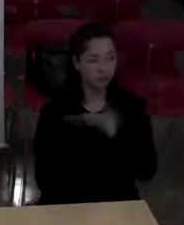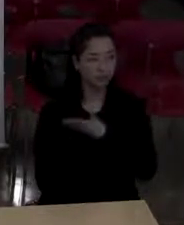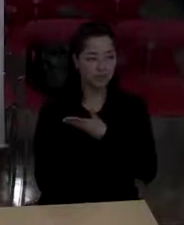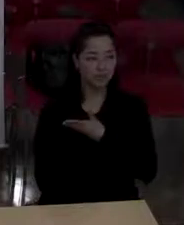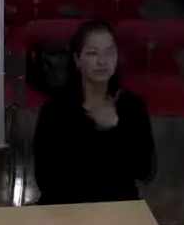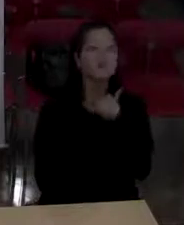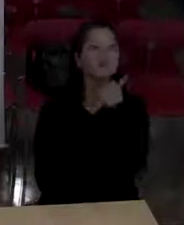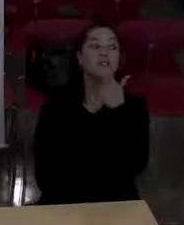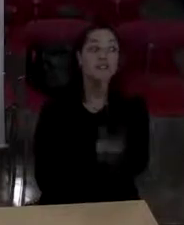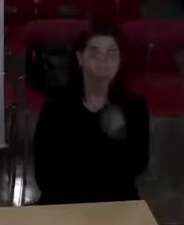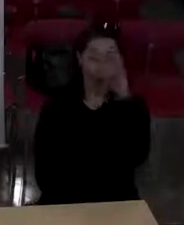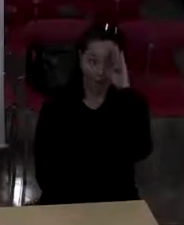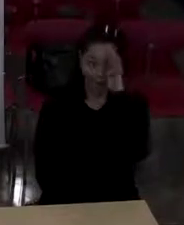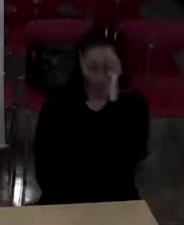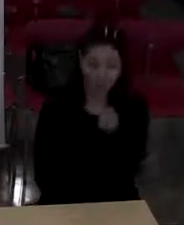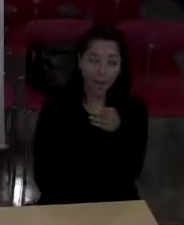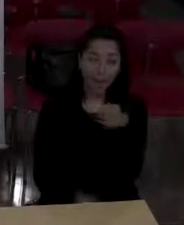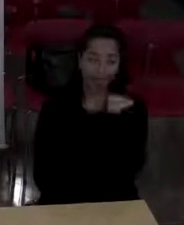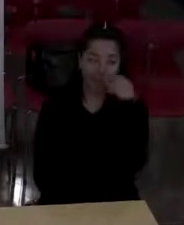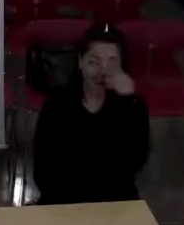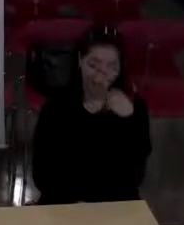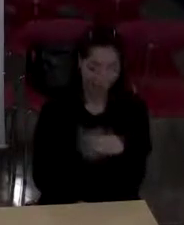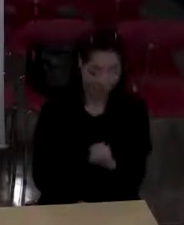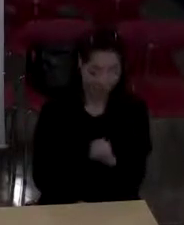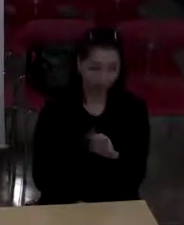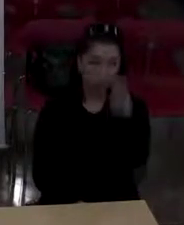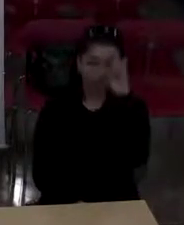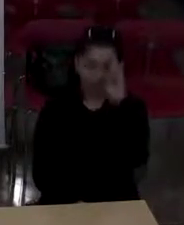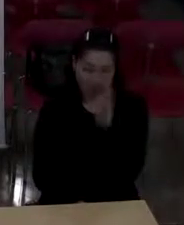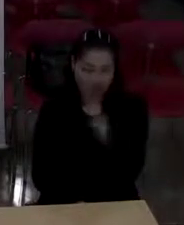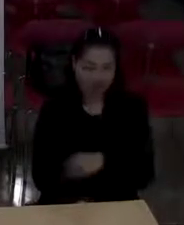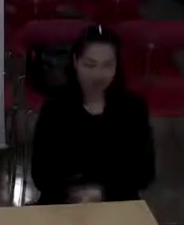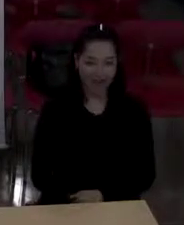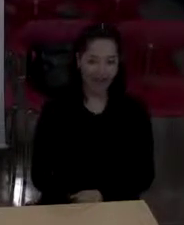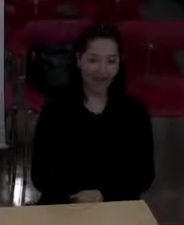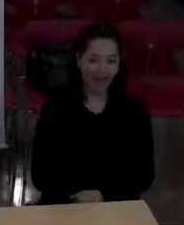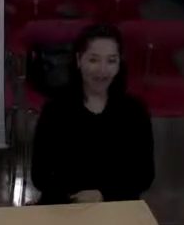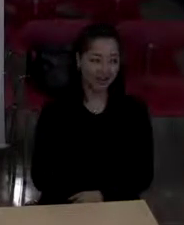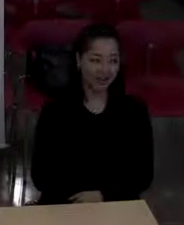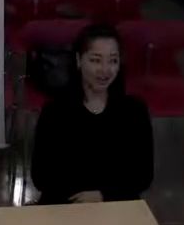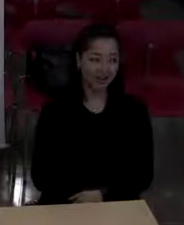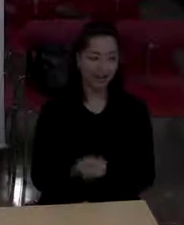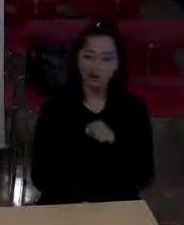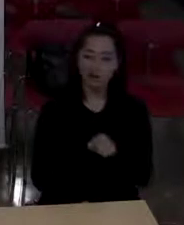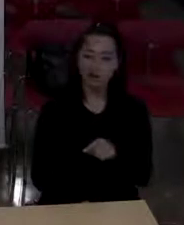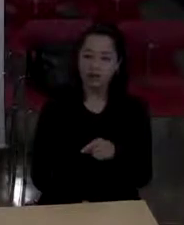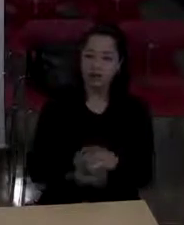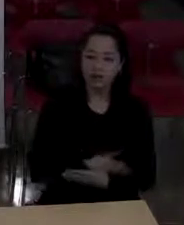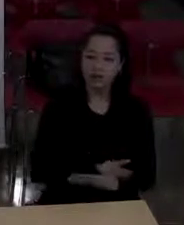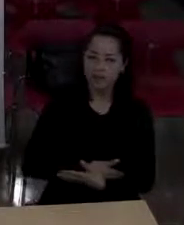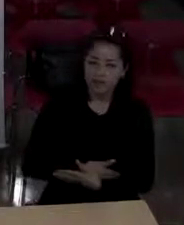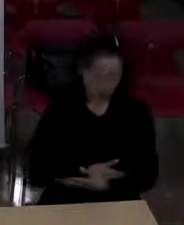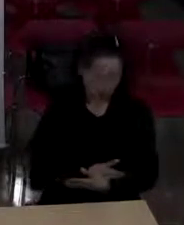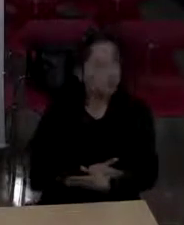Hi, Jonathan. Talk to something. Hi. Did you hear